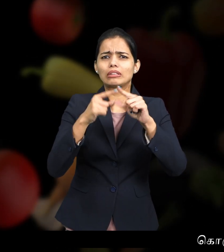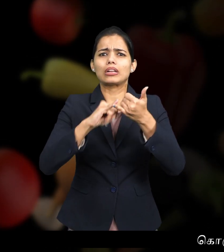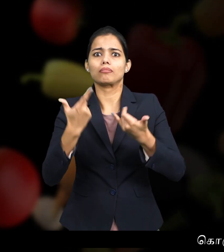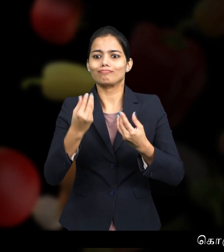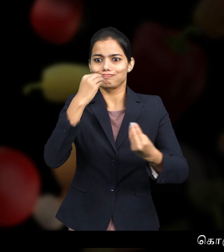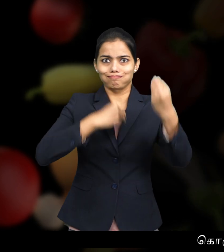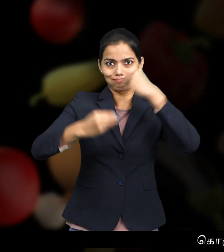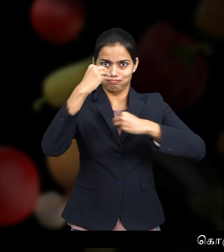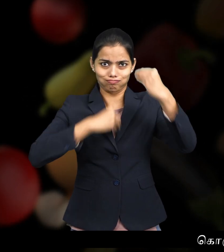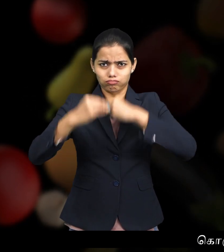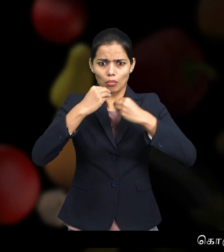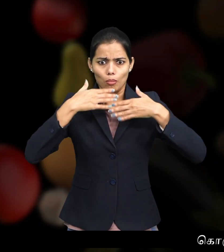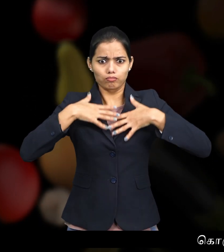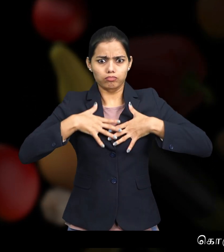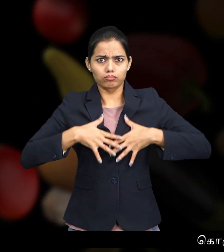கொழுப்புச்சத்து,